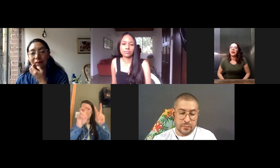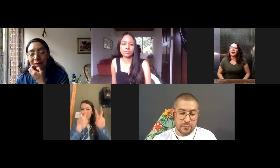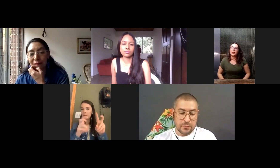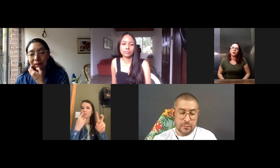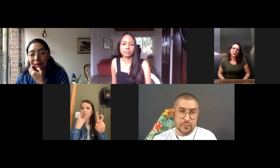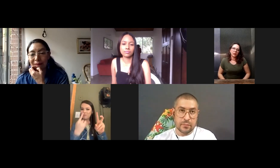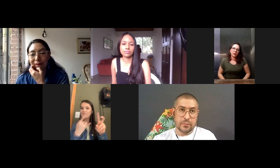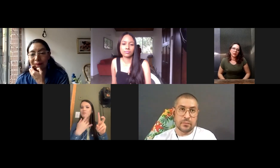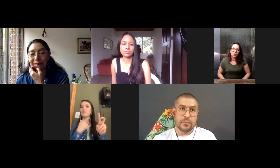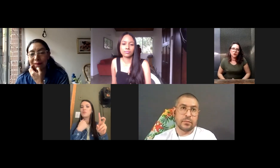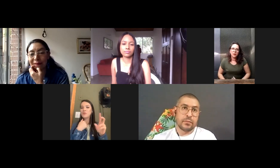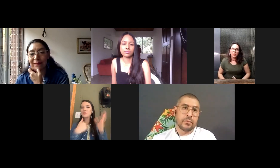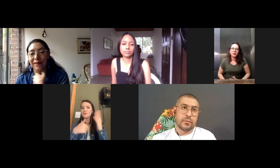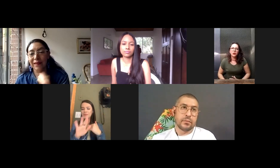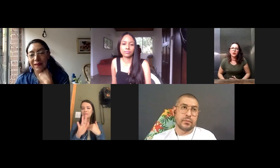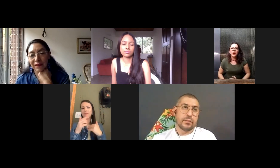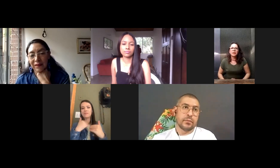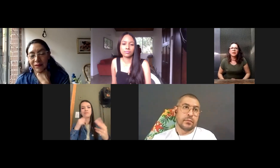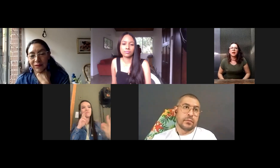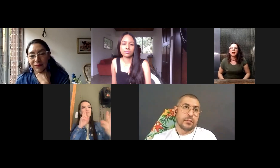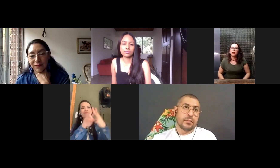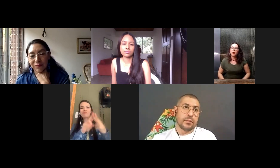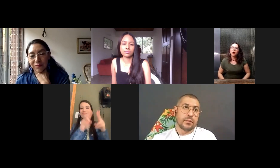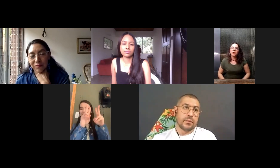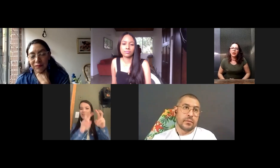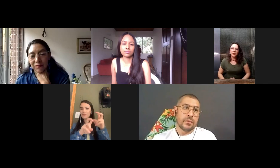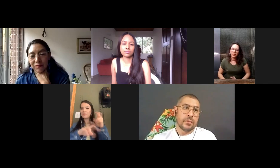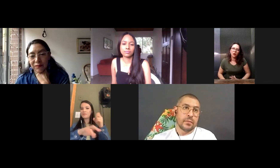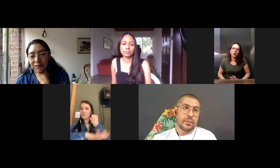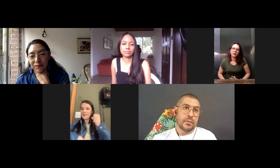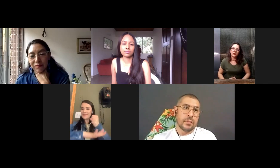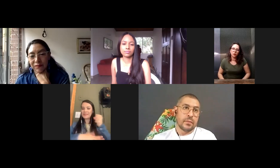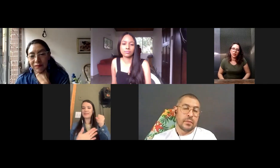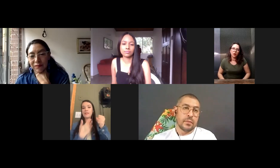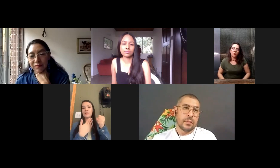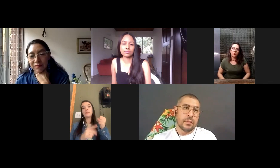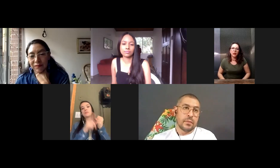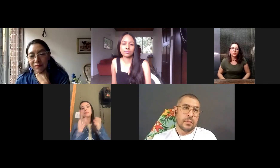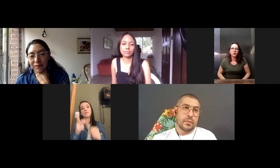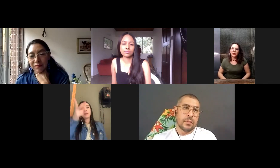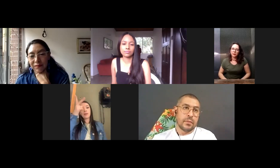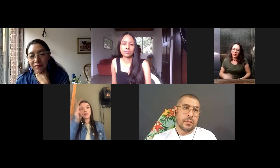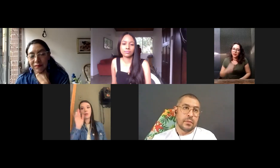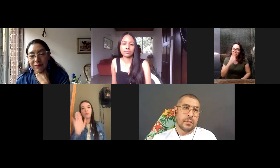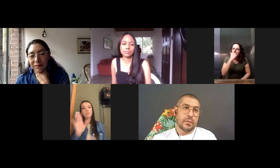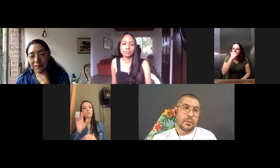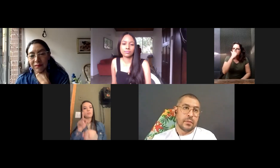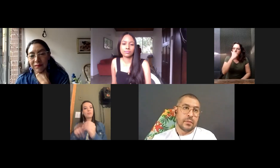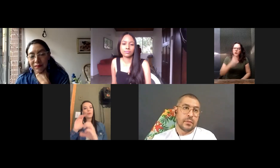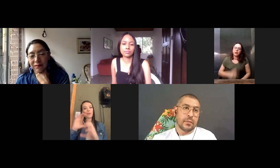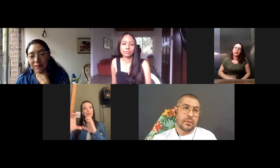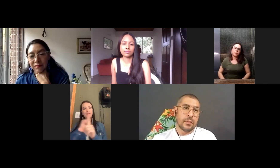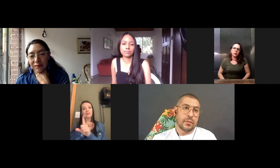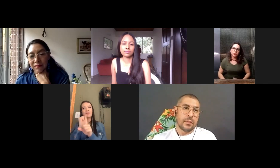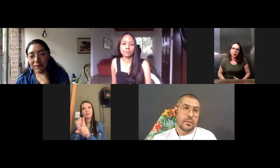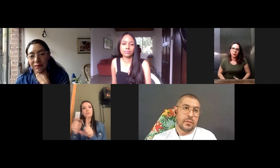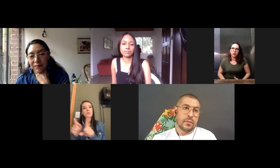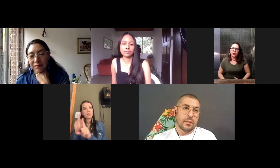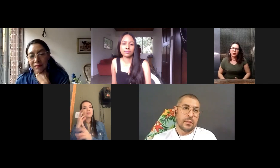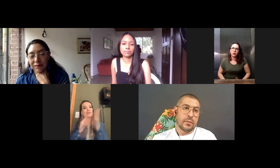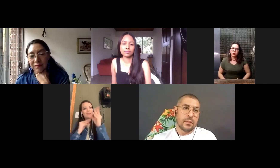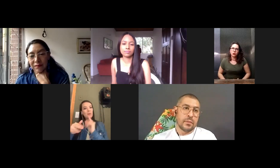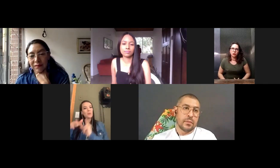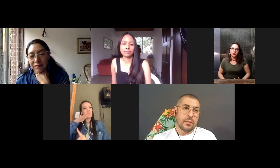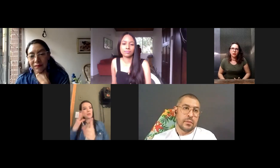y de los que tengo pues, conocimiento de base, y con Camilo él estudia comunicación y también sucedía lo mismo. Digamos